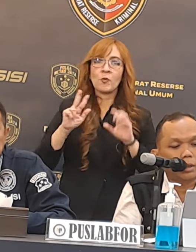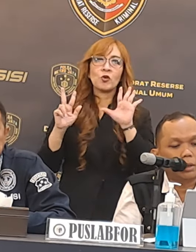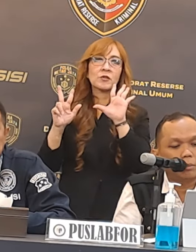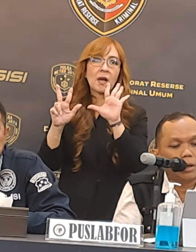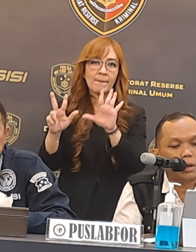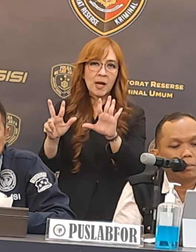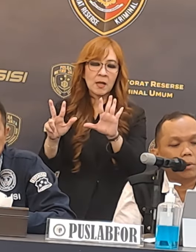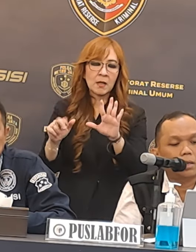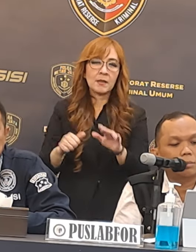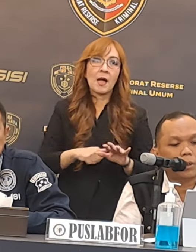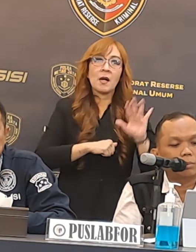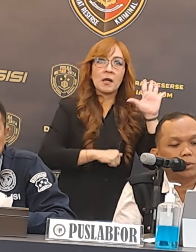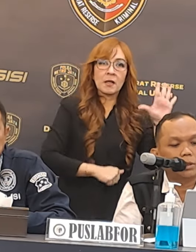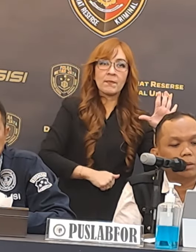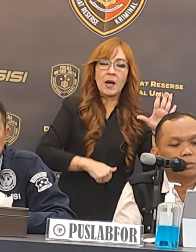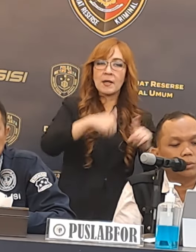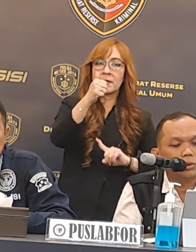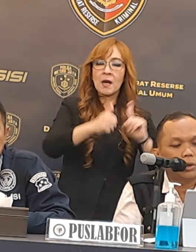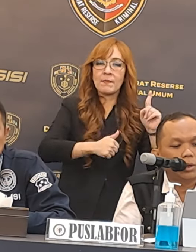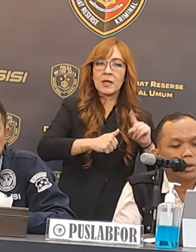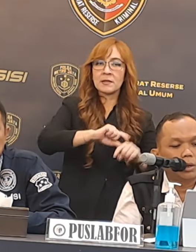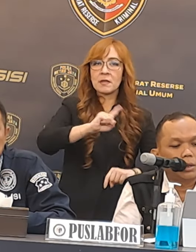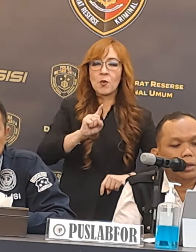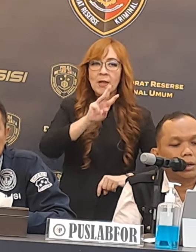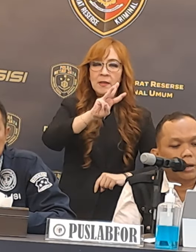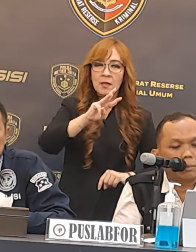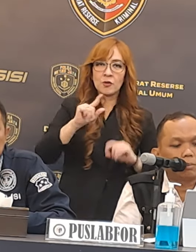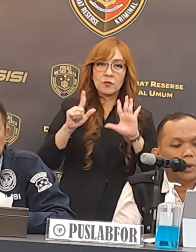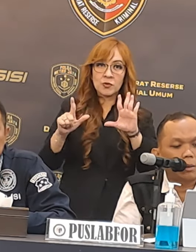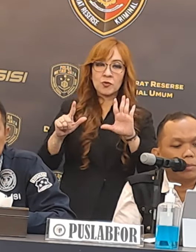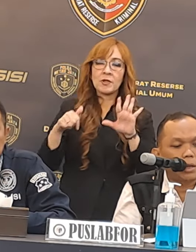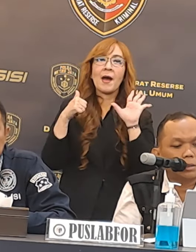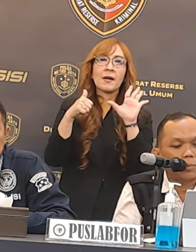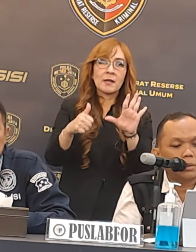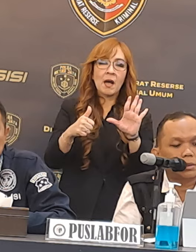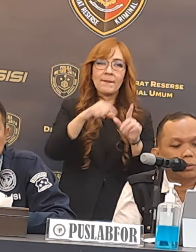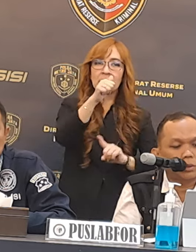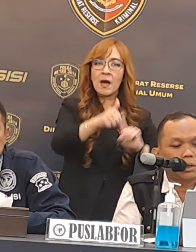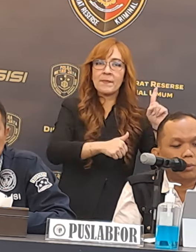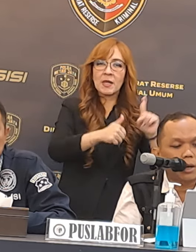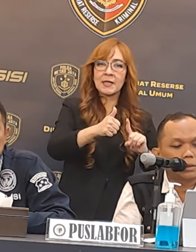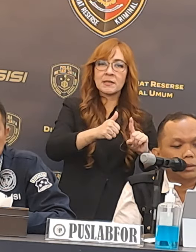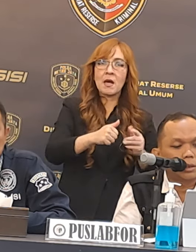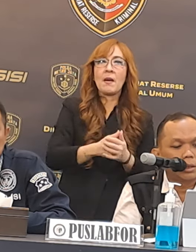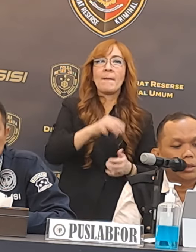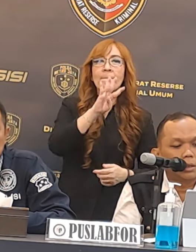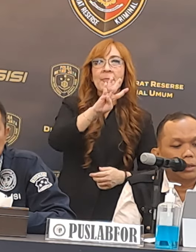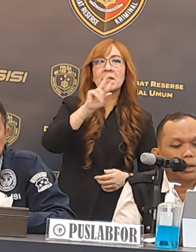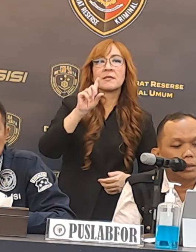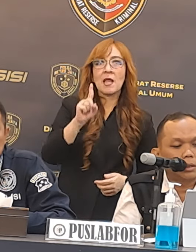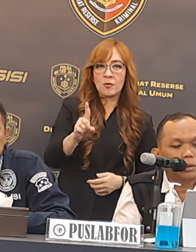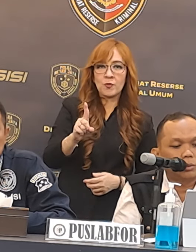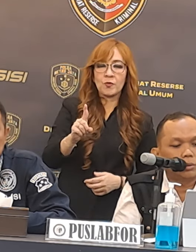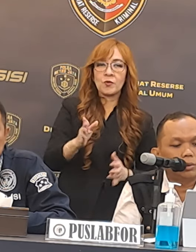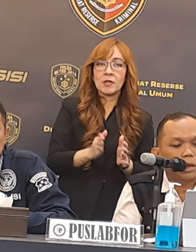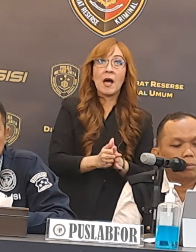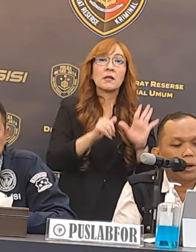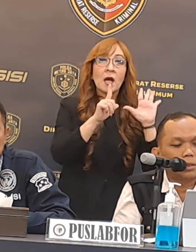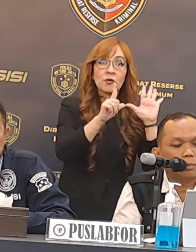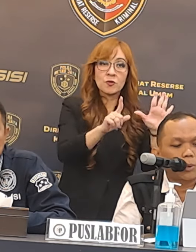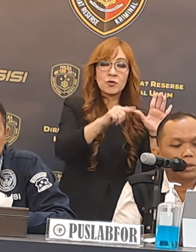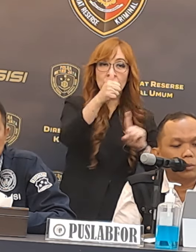16.38.37. Yang kelima 16.40.37. Yang ke-6 16.41.13 dan yang